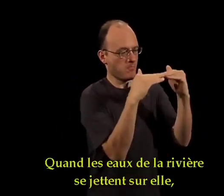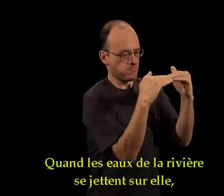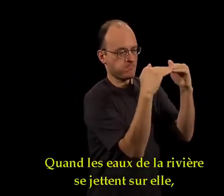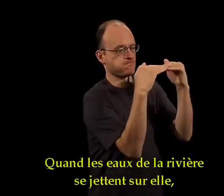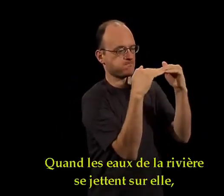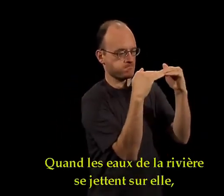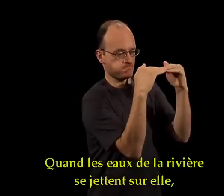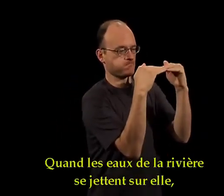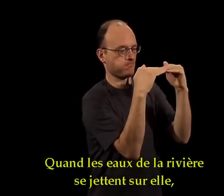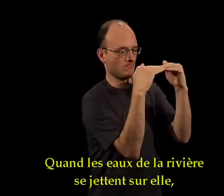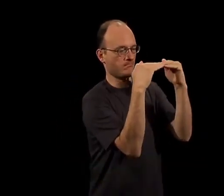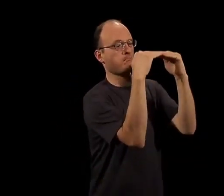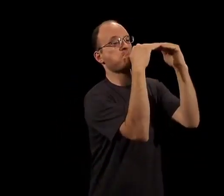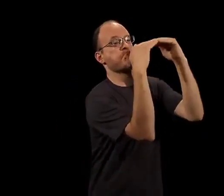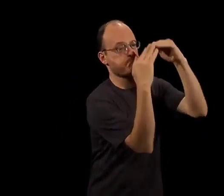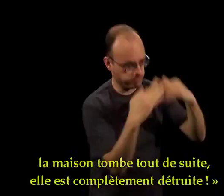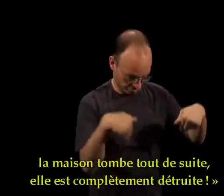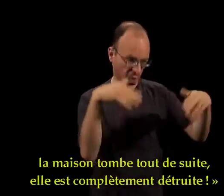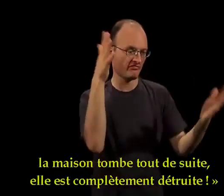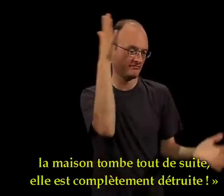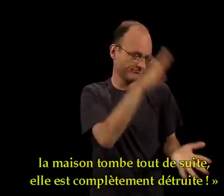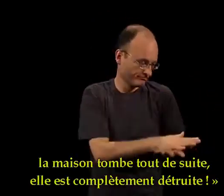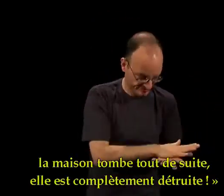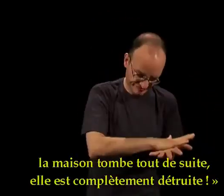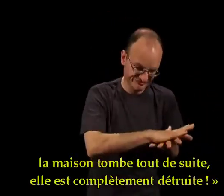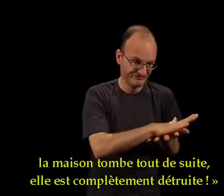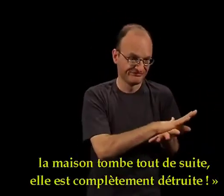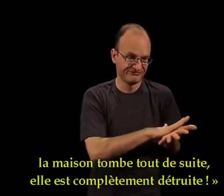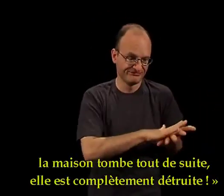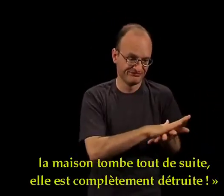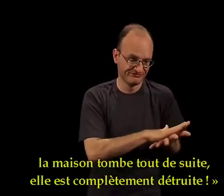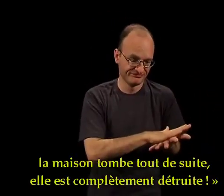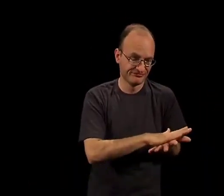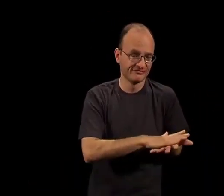la maison tombe tout de suite, elle est complètement détruite.